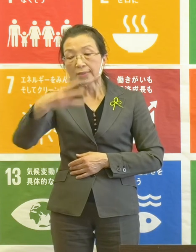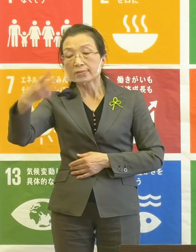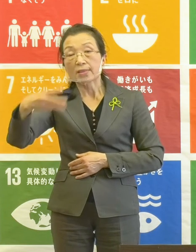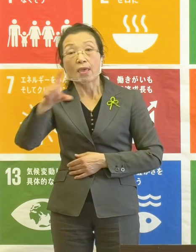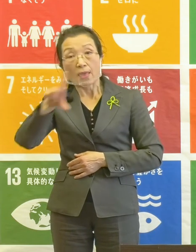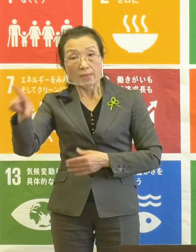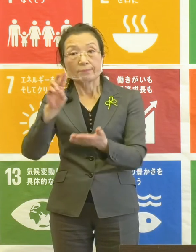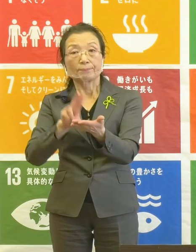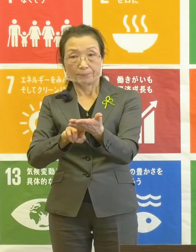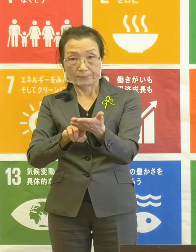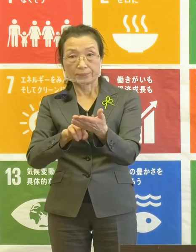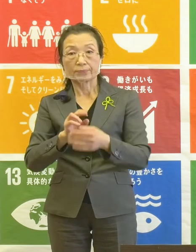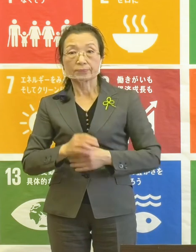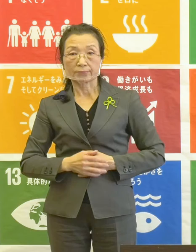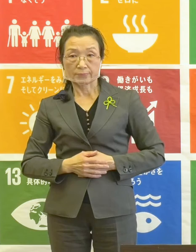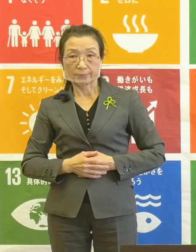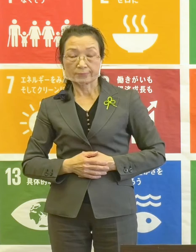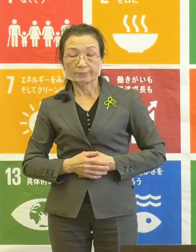とするものであります。